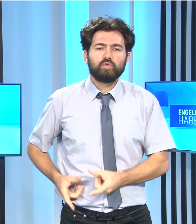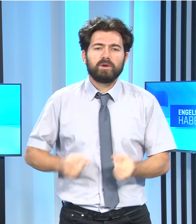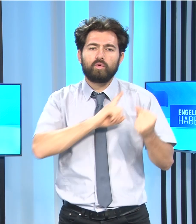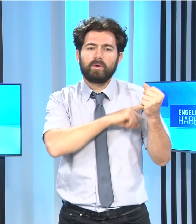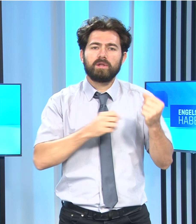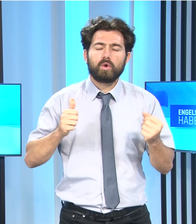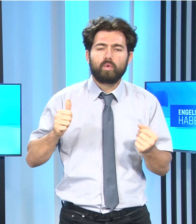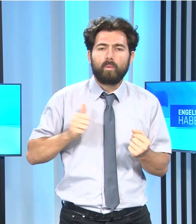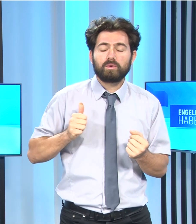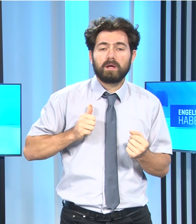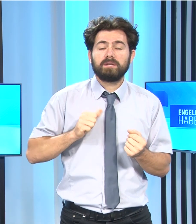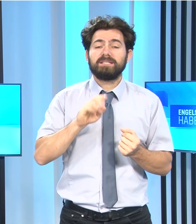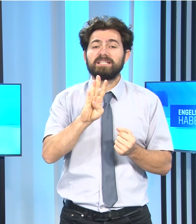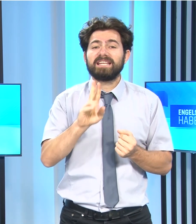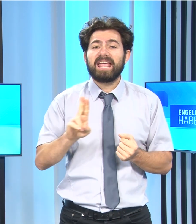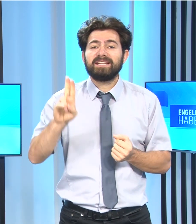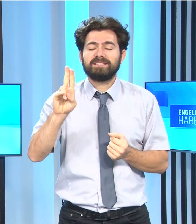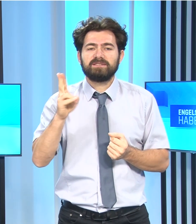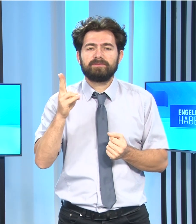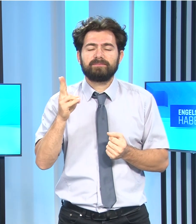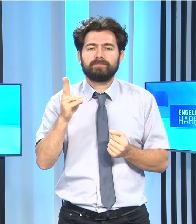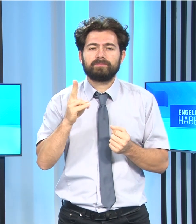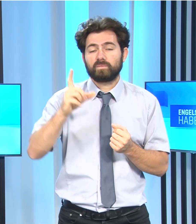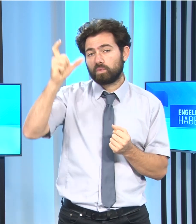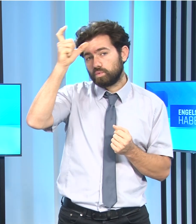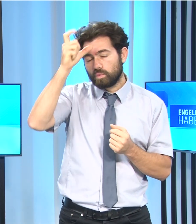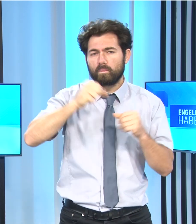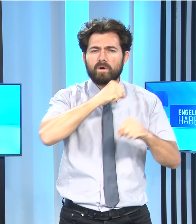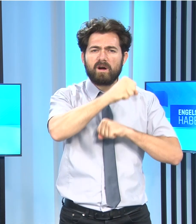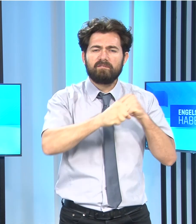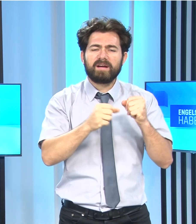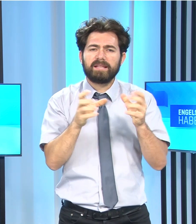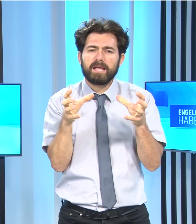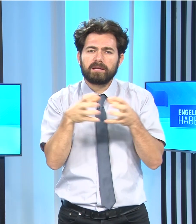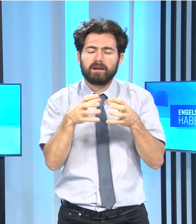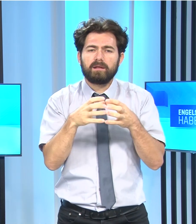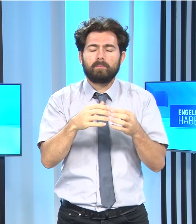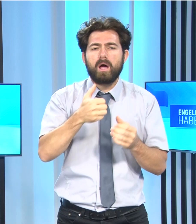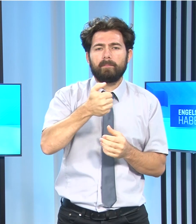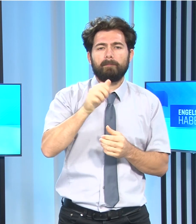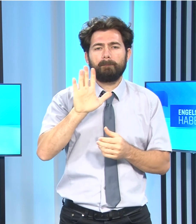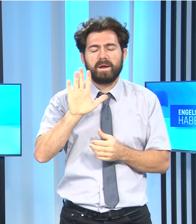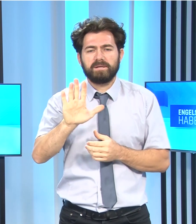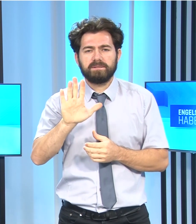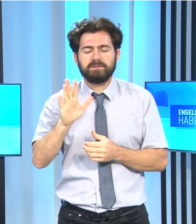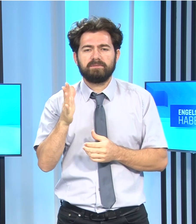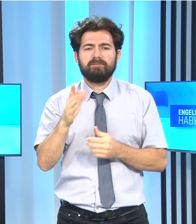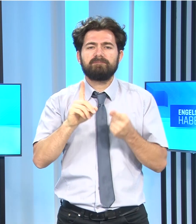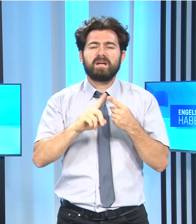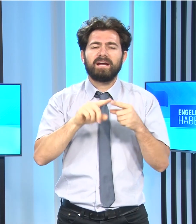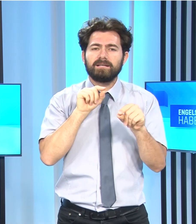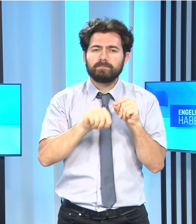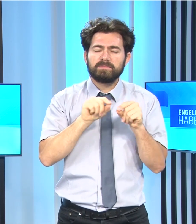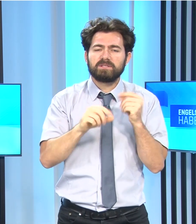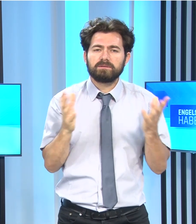Güvenlik Kuvvetleri Komutanlığı'nın 47. Türk Mukavemet Teşkilatı'nın 65.